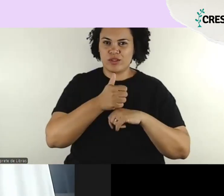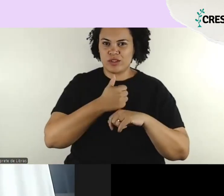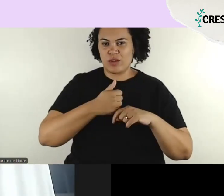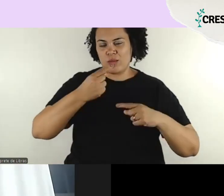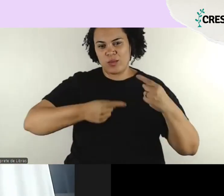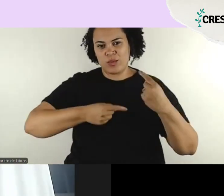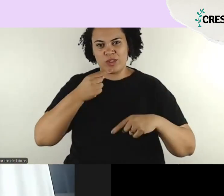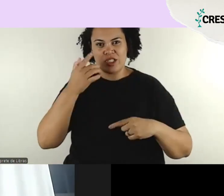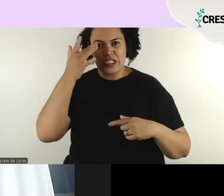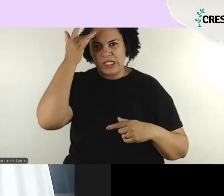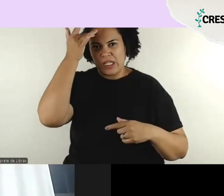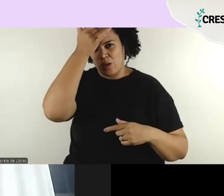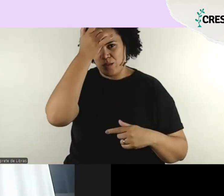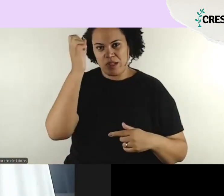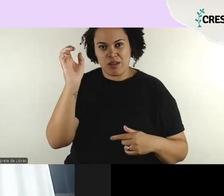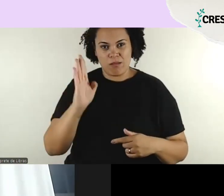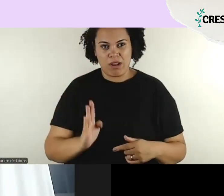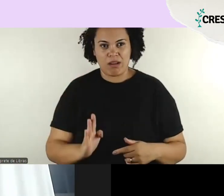Mental Brasileira.